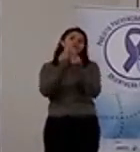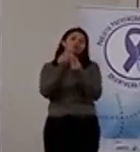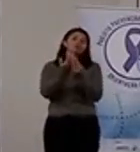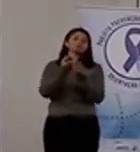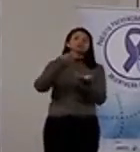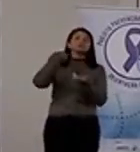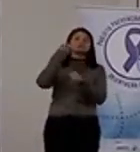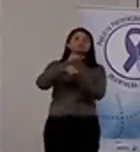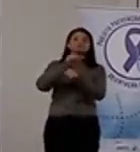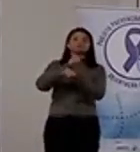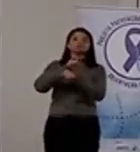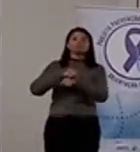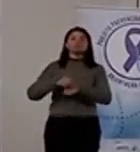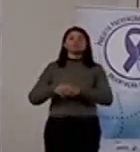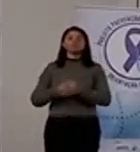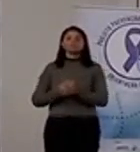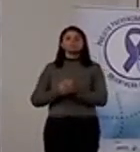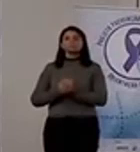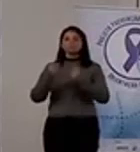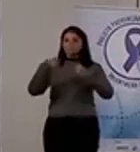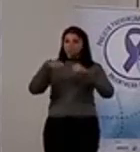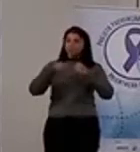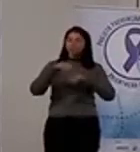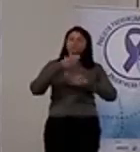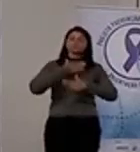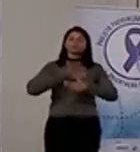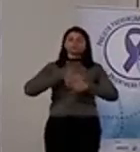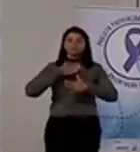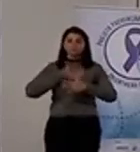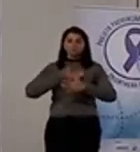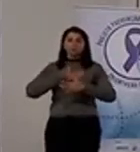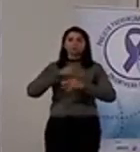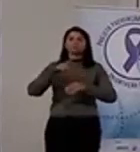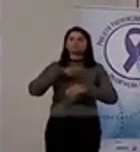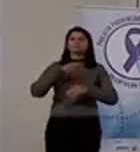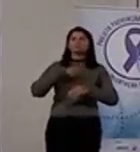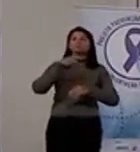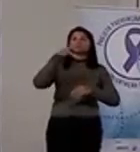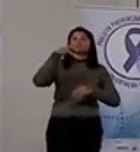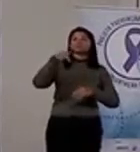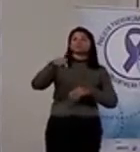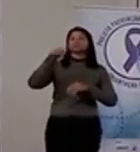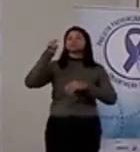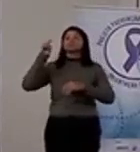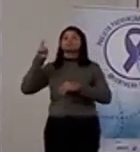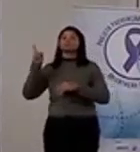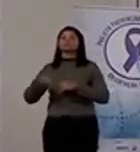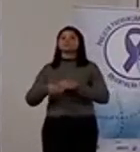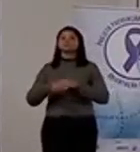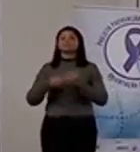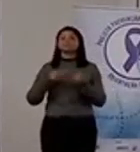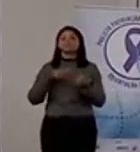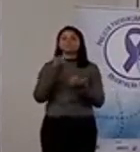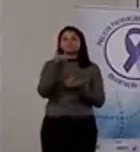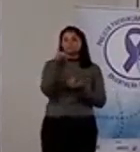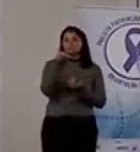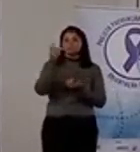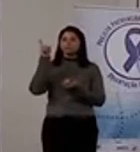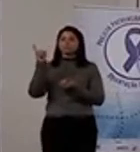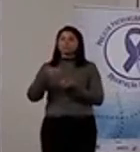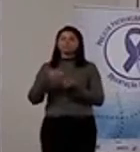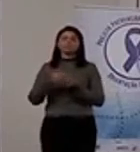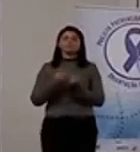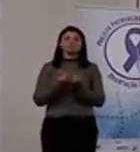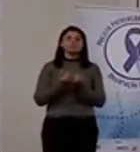grande. Mas eu acho que você tem que ir com calma. Existem 7.000 doenças raras, certo? Você tem pelo menos 6.000 dessas raras